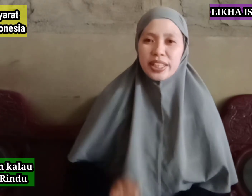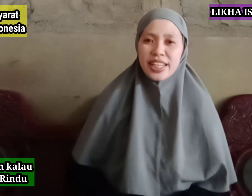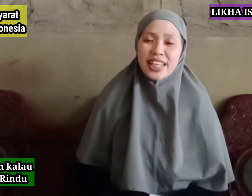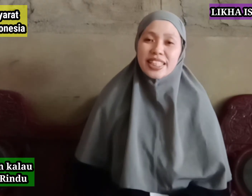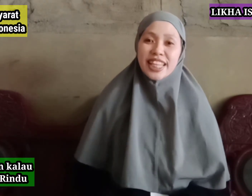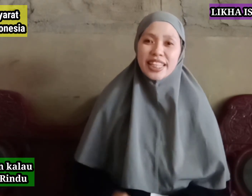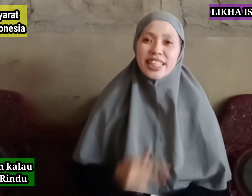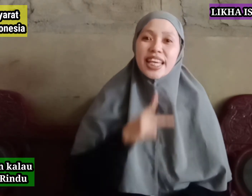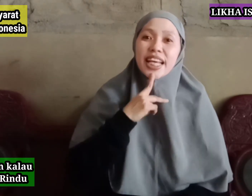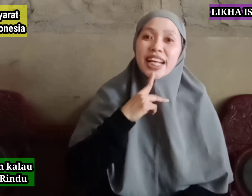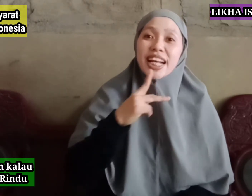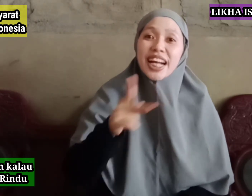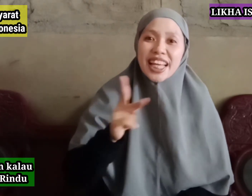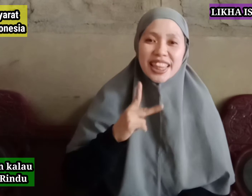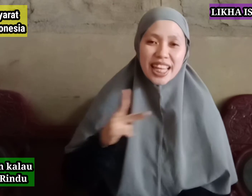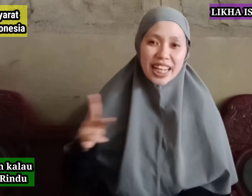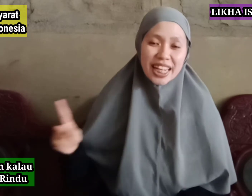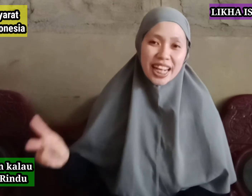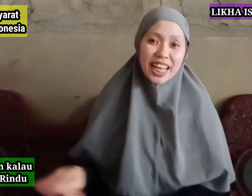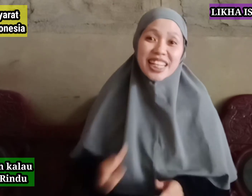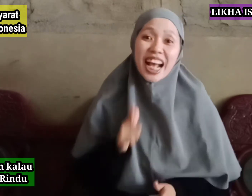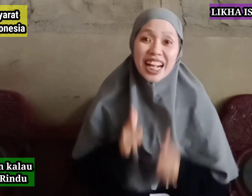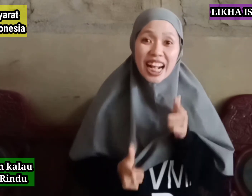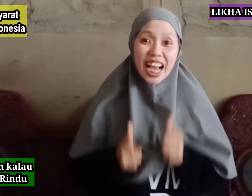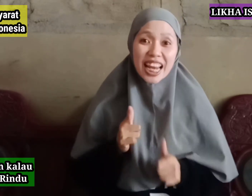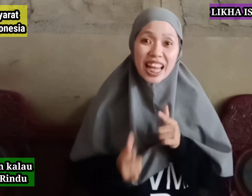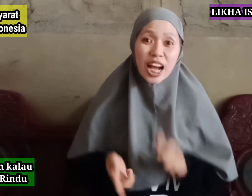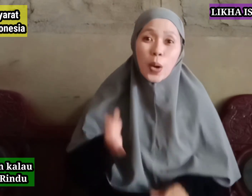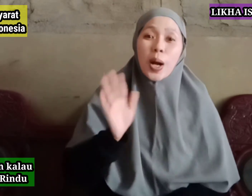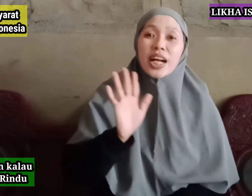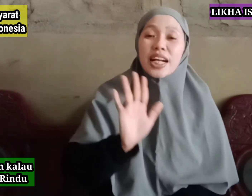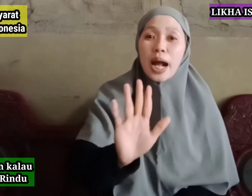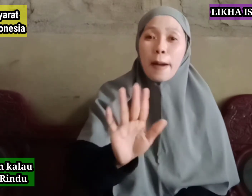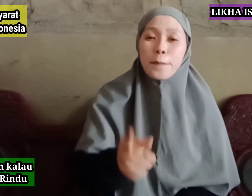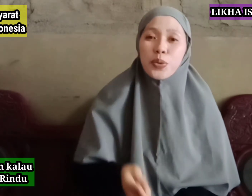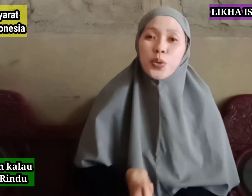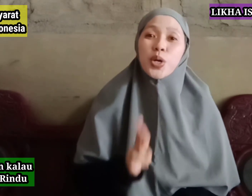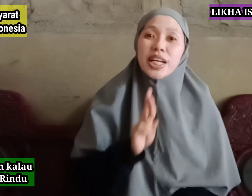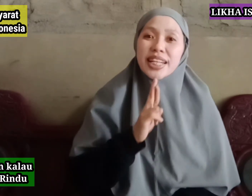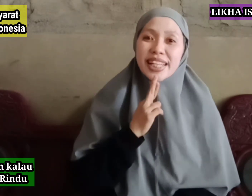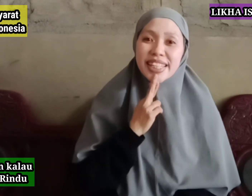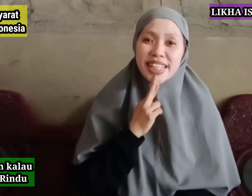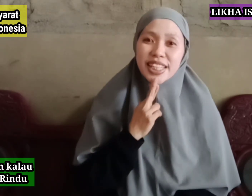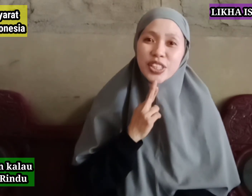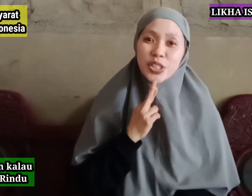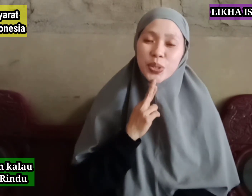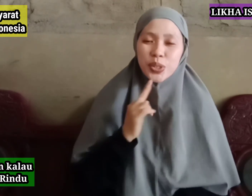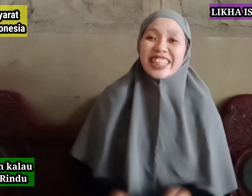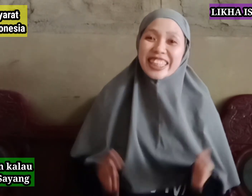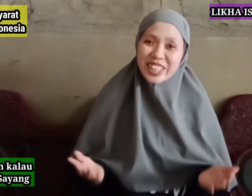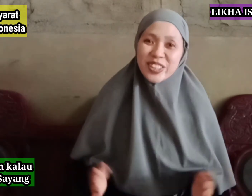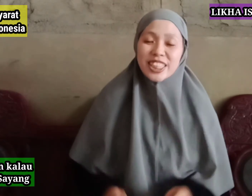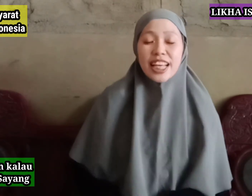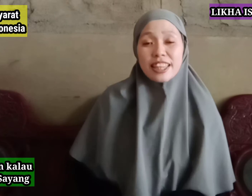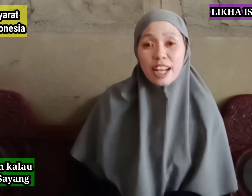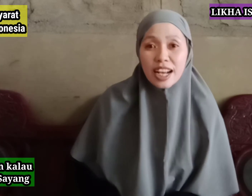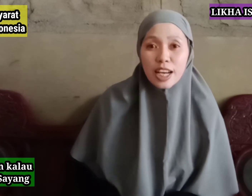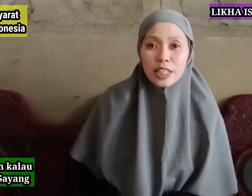ya. Jadi katakan kalau kamu rindu gitu. Terus katakan kalau